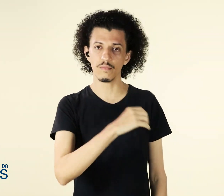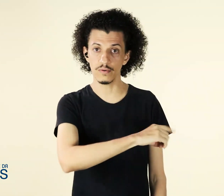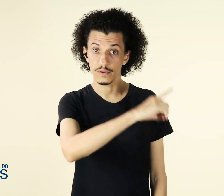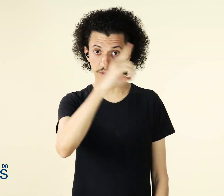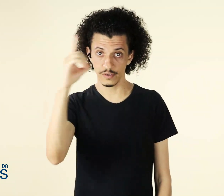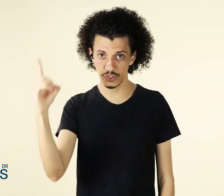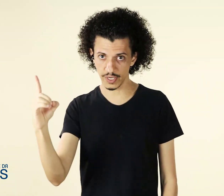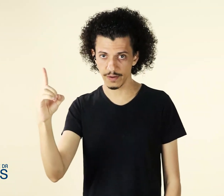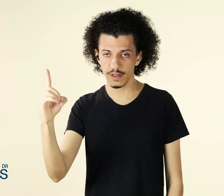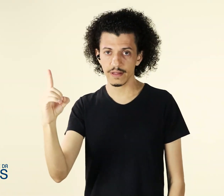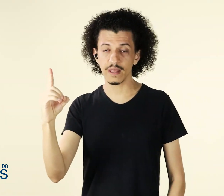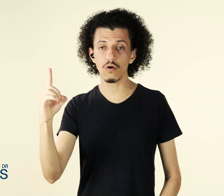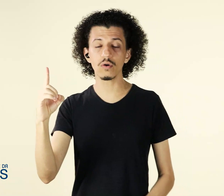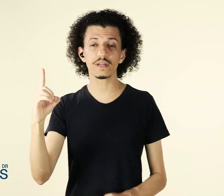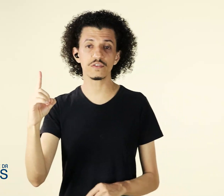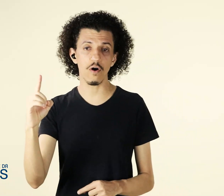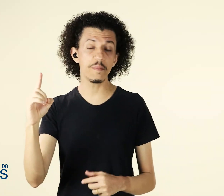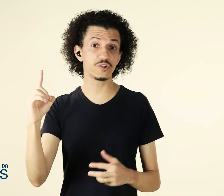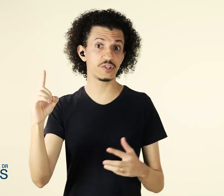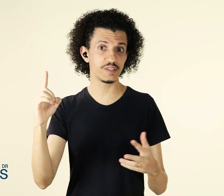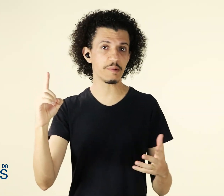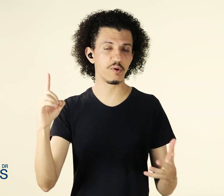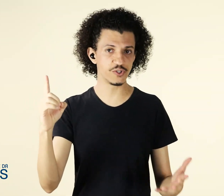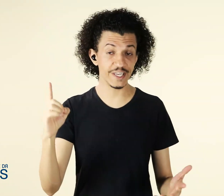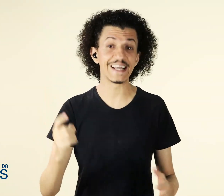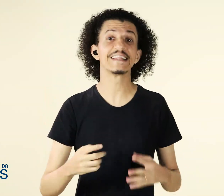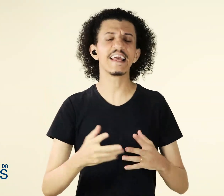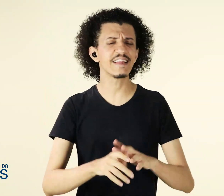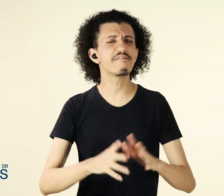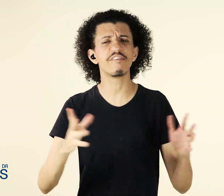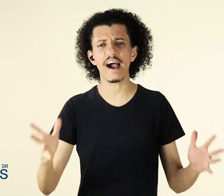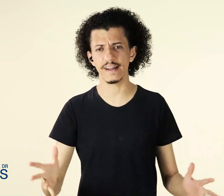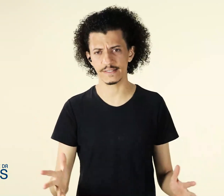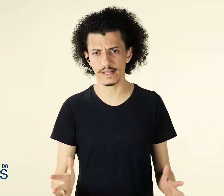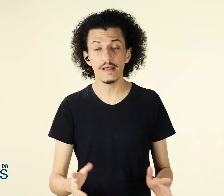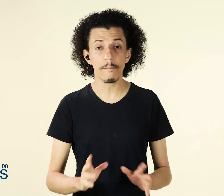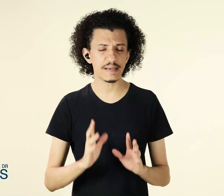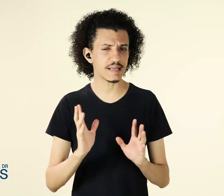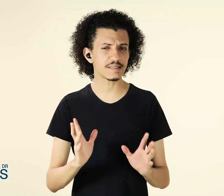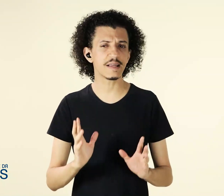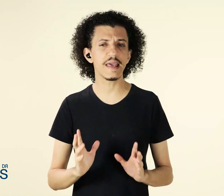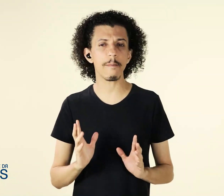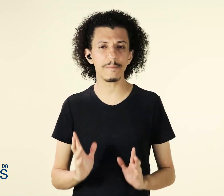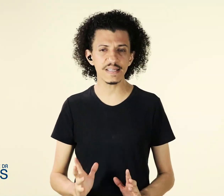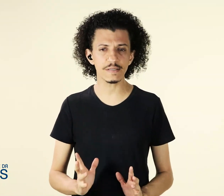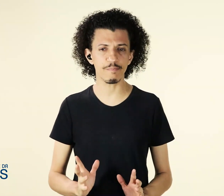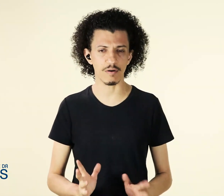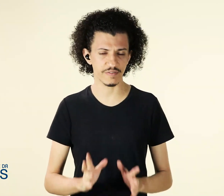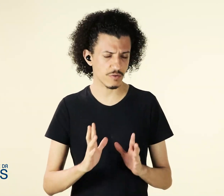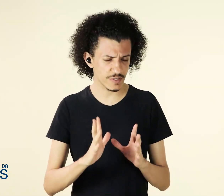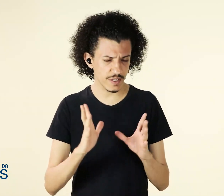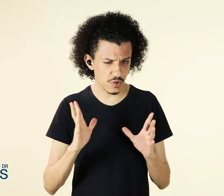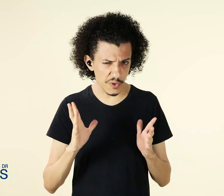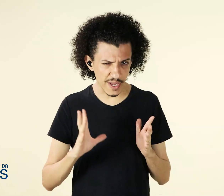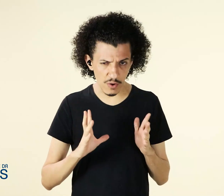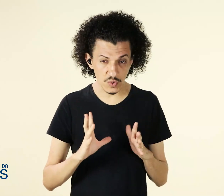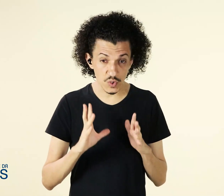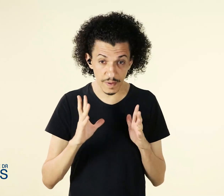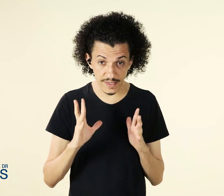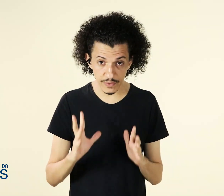bom dia. Tem outras formas de dizer bom dia? Tem várias. Mas essa daqui é a principal. Você vai conseguir se comunicar com o Brasil